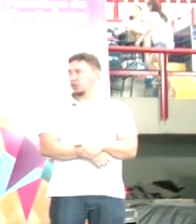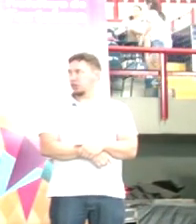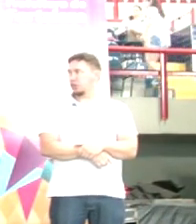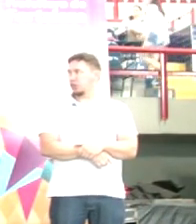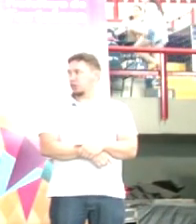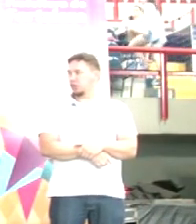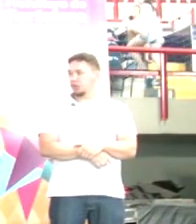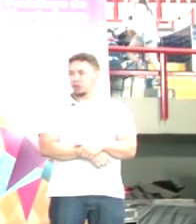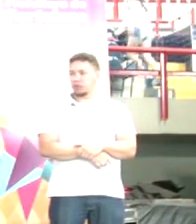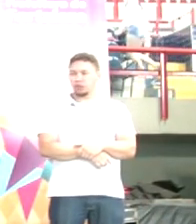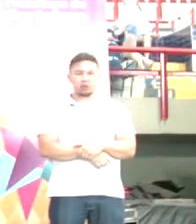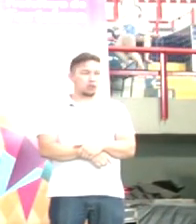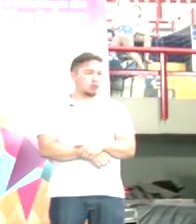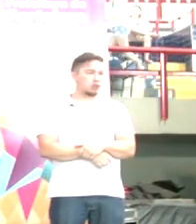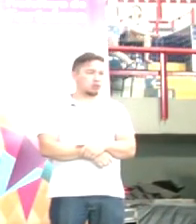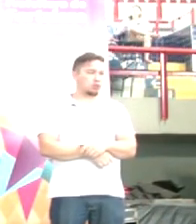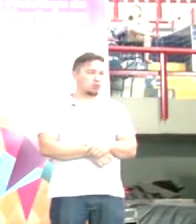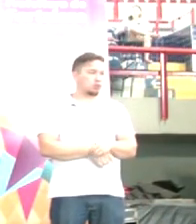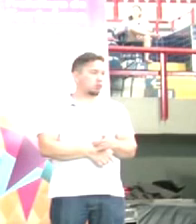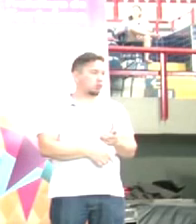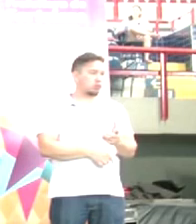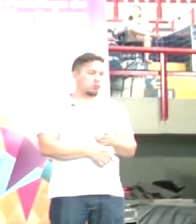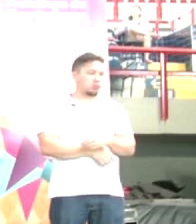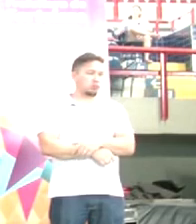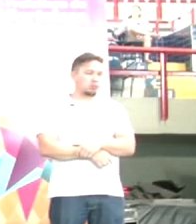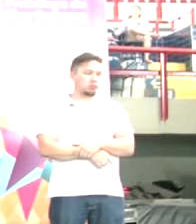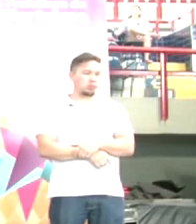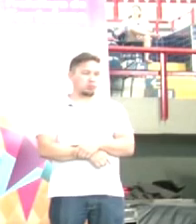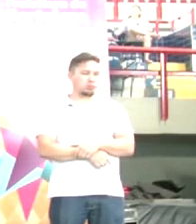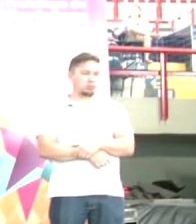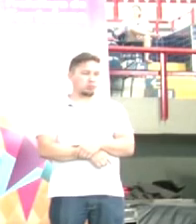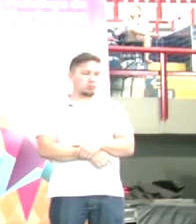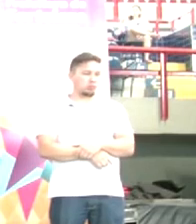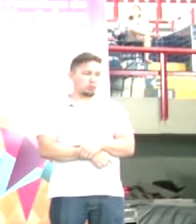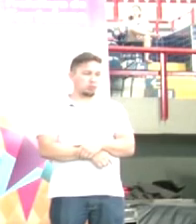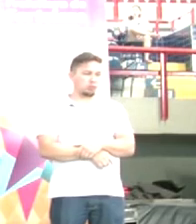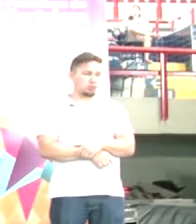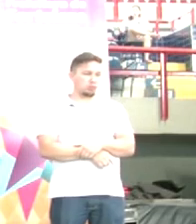caderno e arranjar aqui, faça esse favor, já um caderno aí, uma folha em branco.